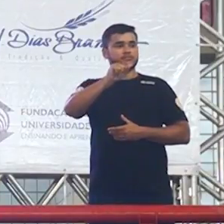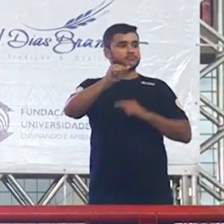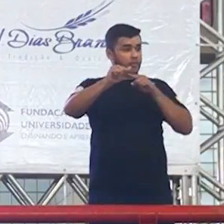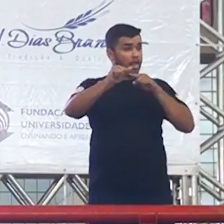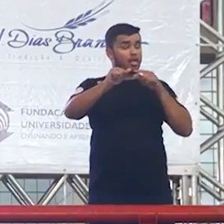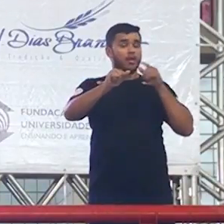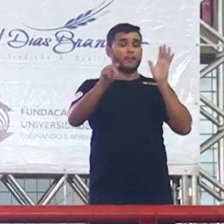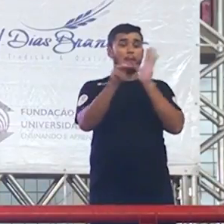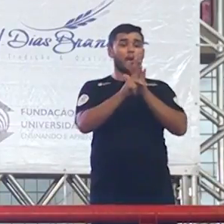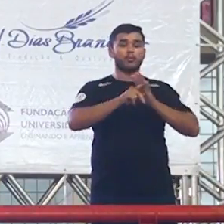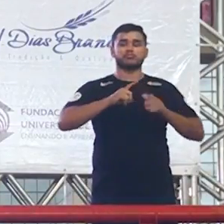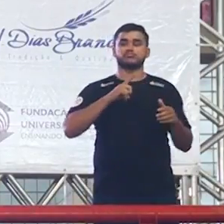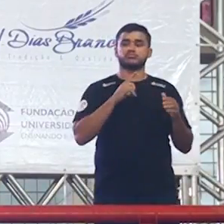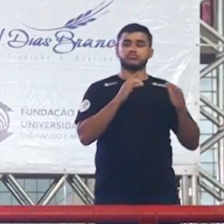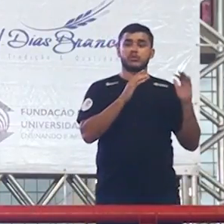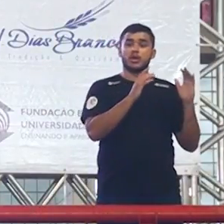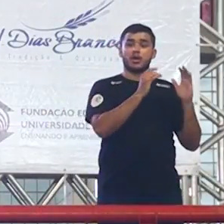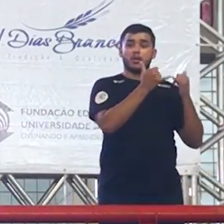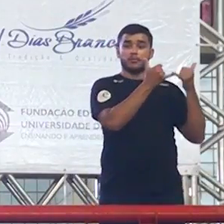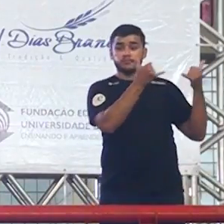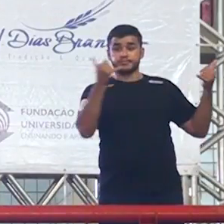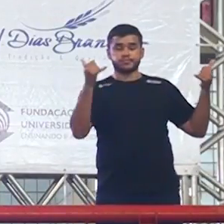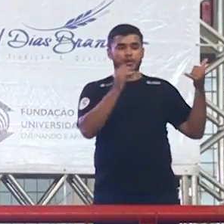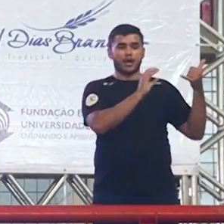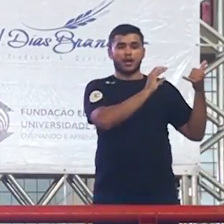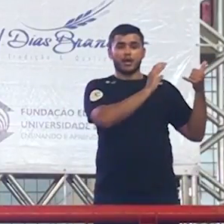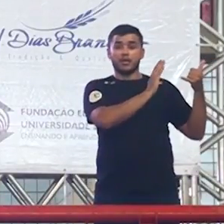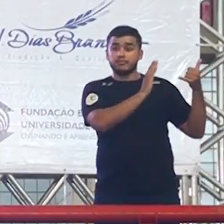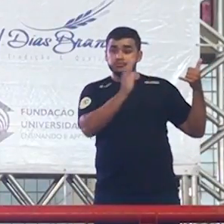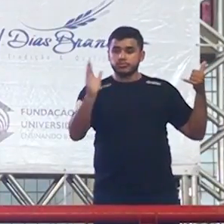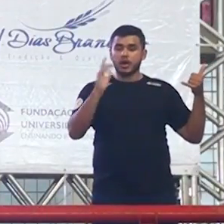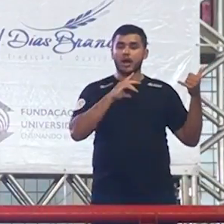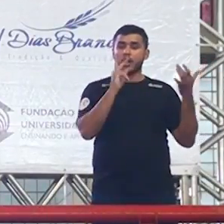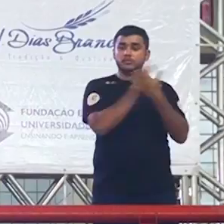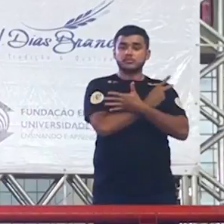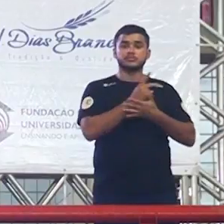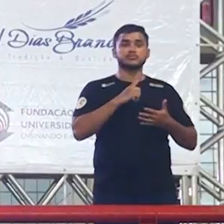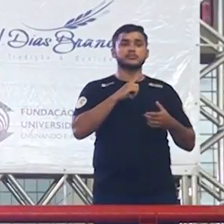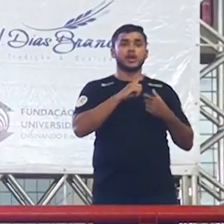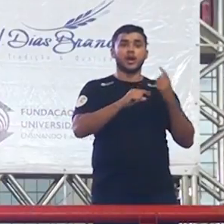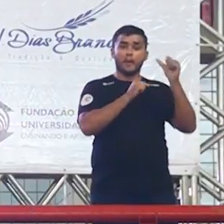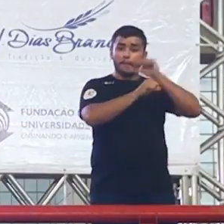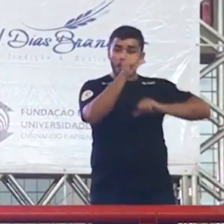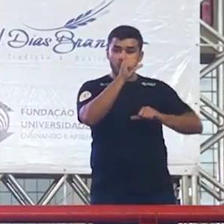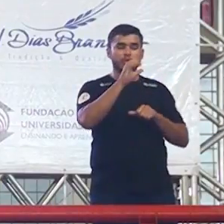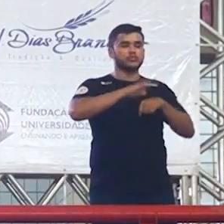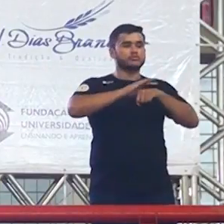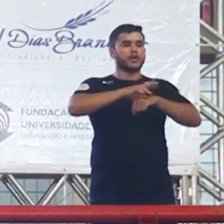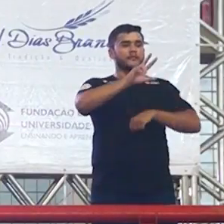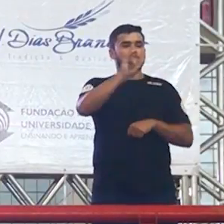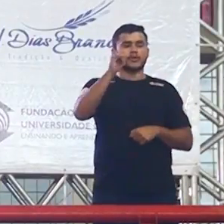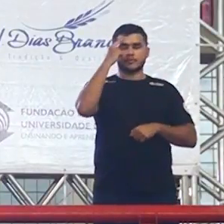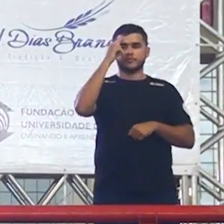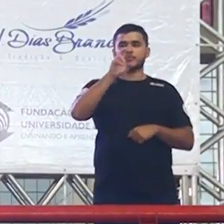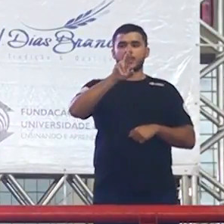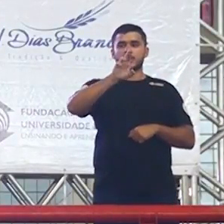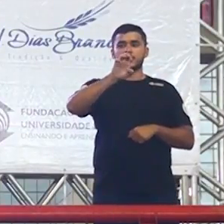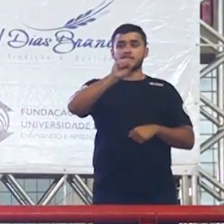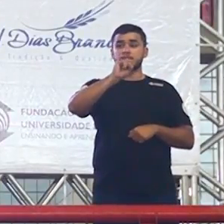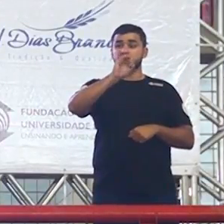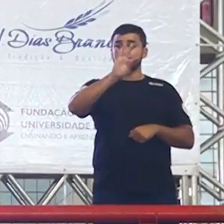resistência, gera-se calor. Fui claro? Sempre que encontra uma resistência, a corrente gera